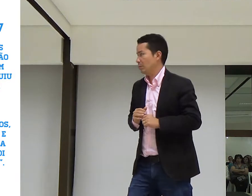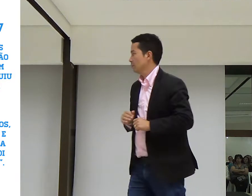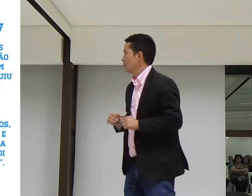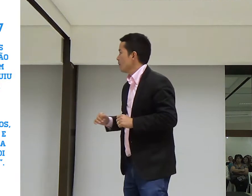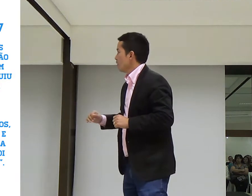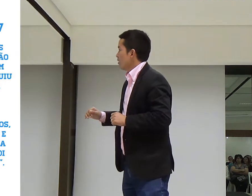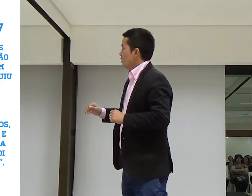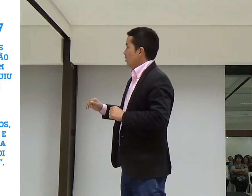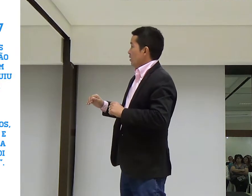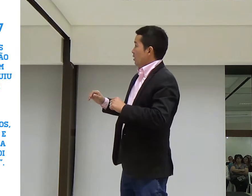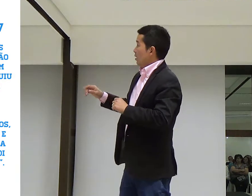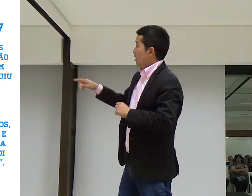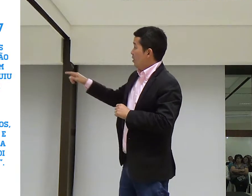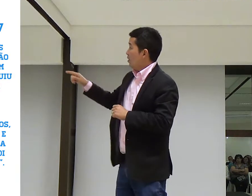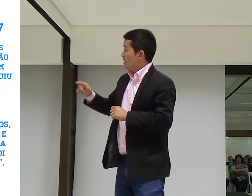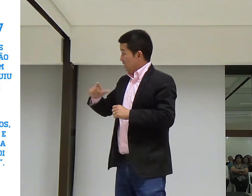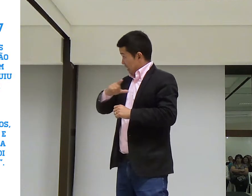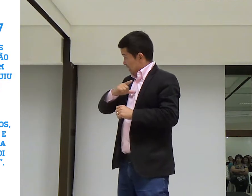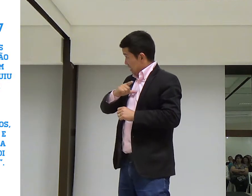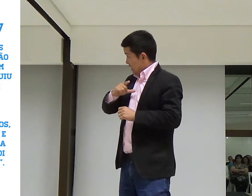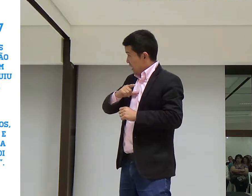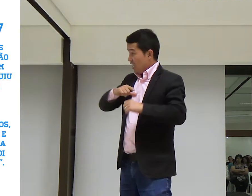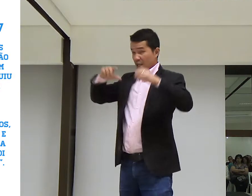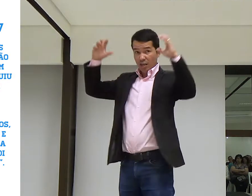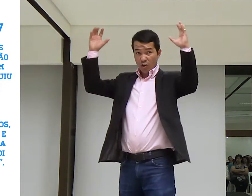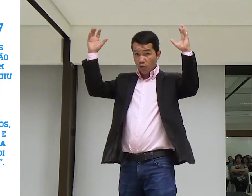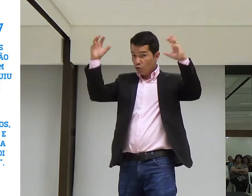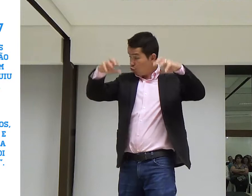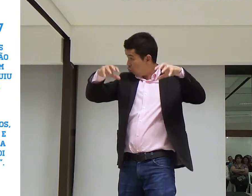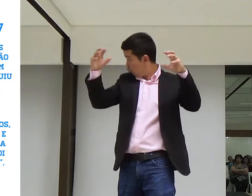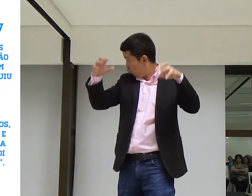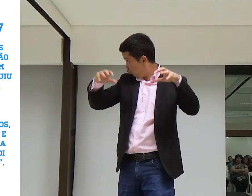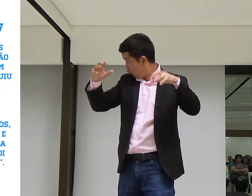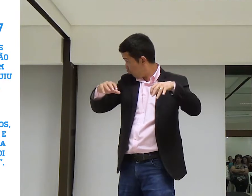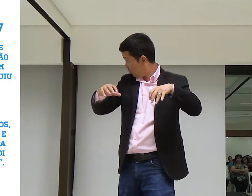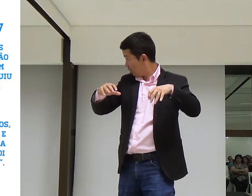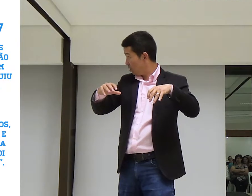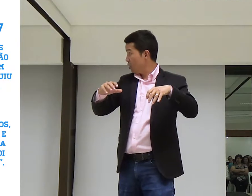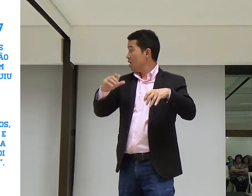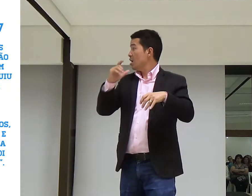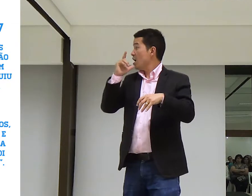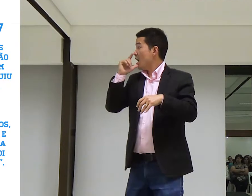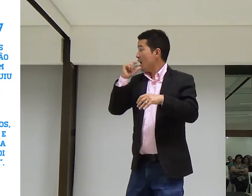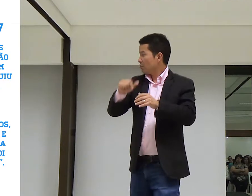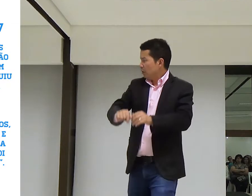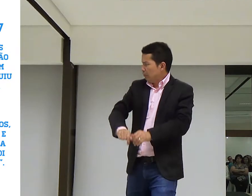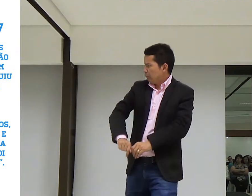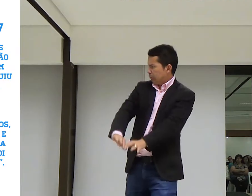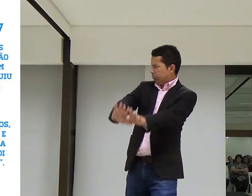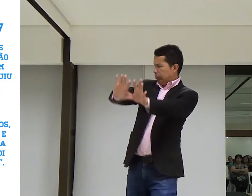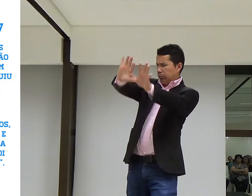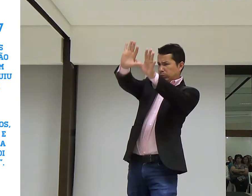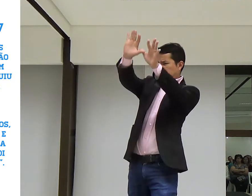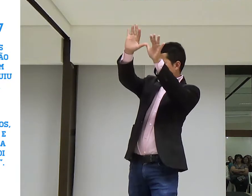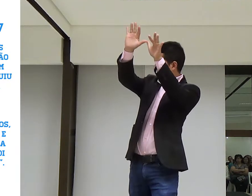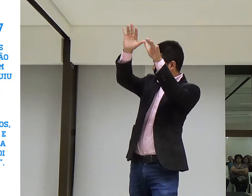um insensato, que construiu a sua casa sobre a areia. Caiu a